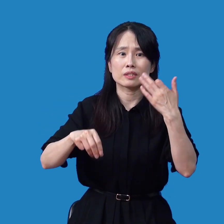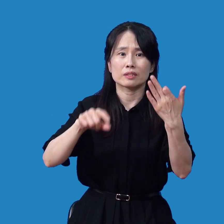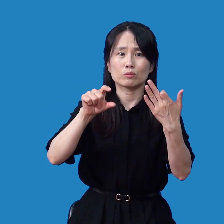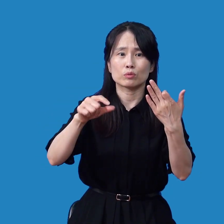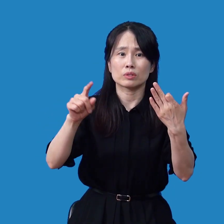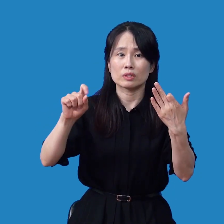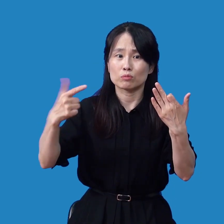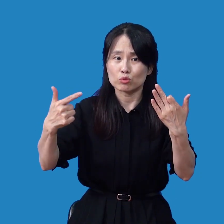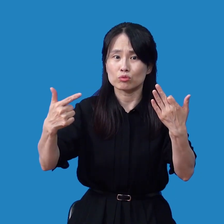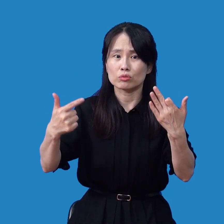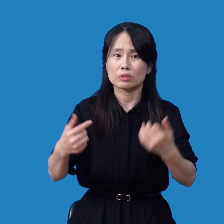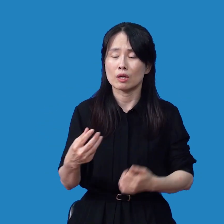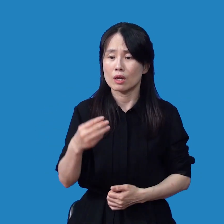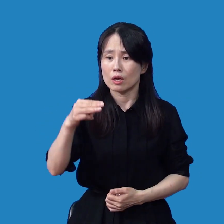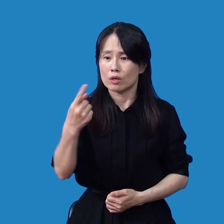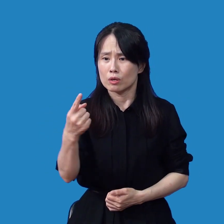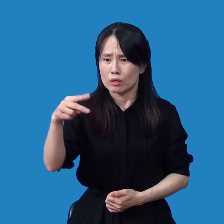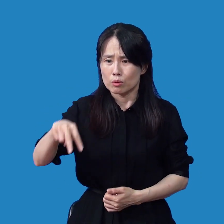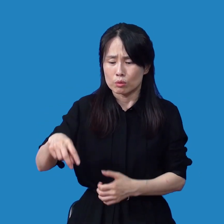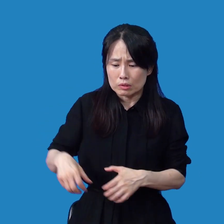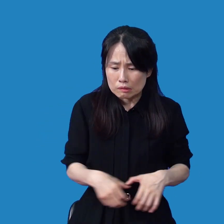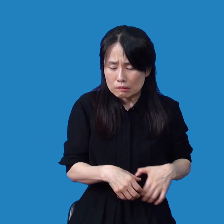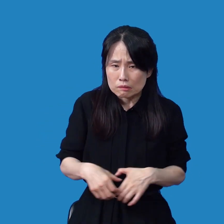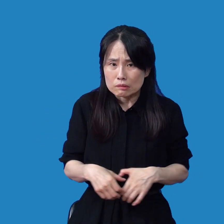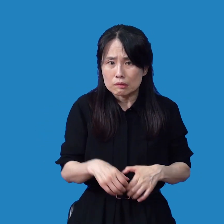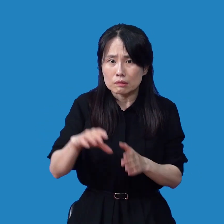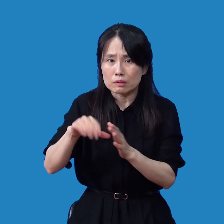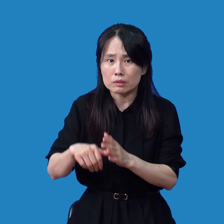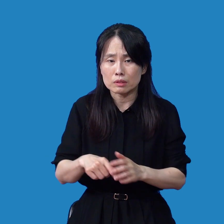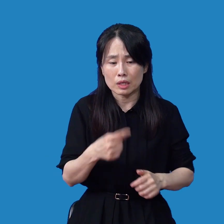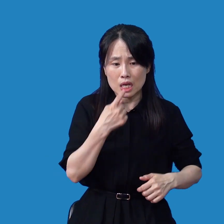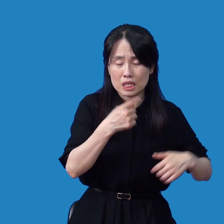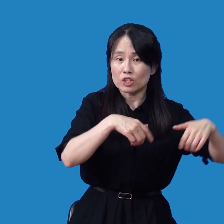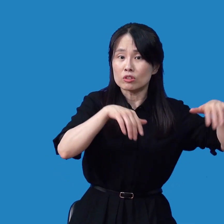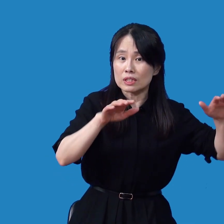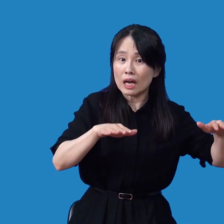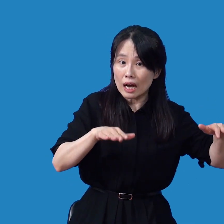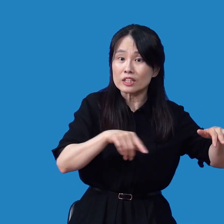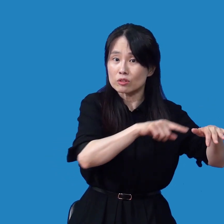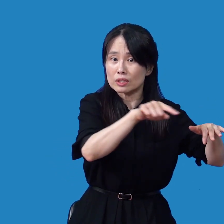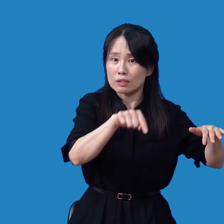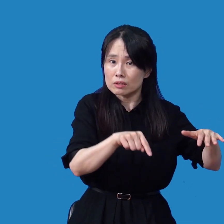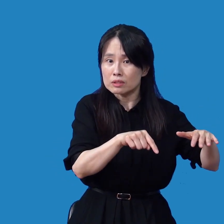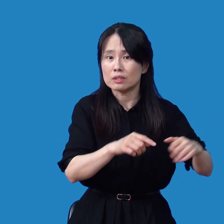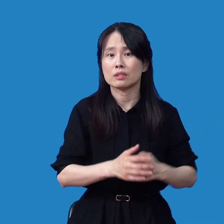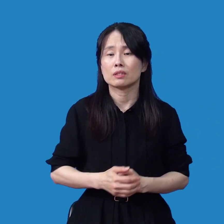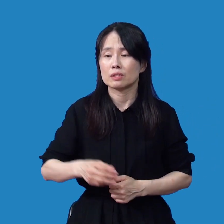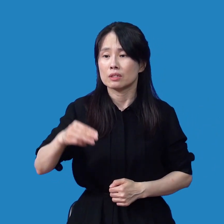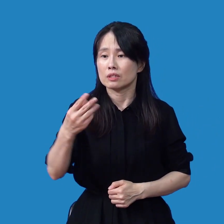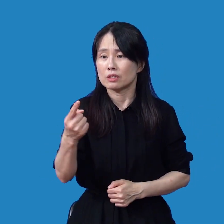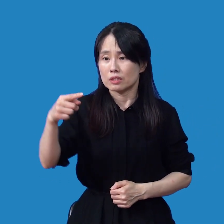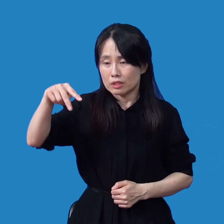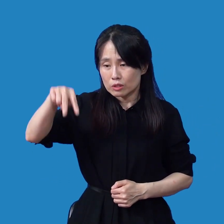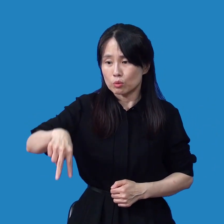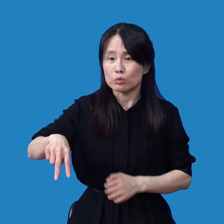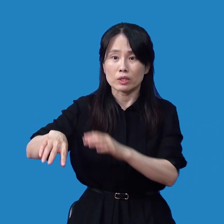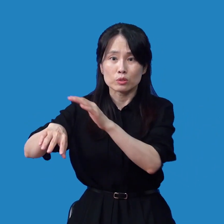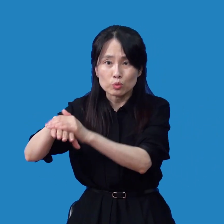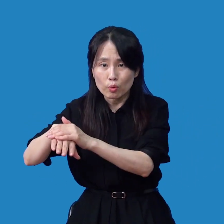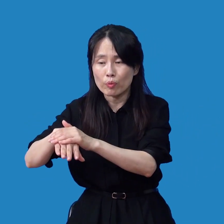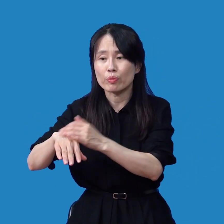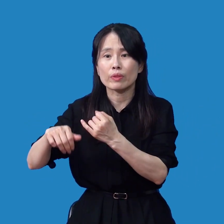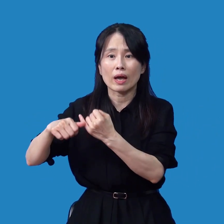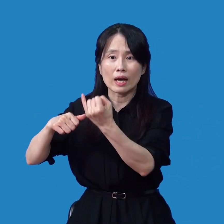보면 그러나 롯이 지체하매 그 사람들은 천사들입니다. 그 사람들이